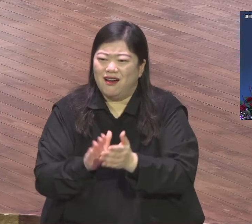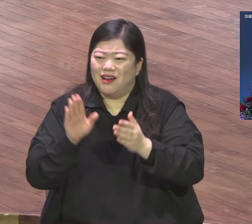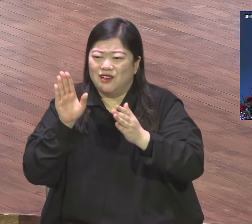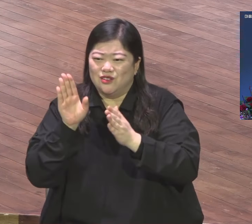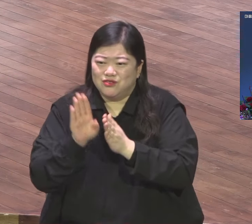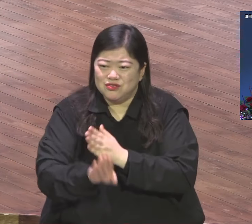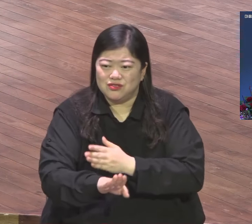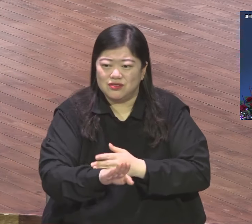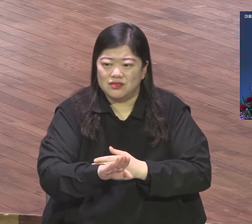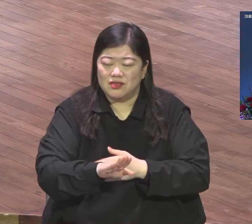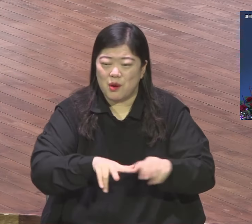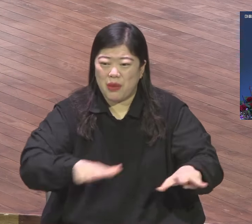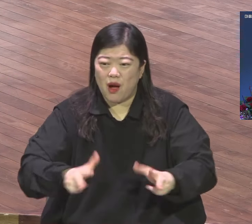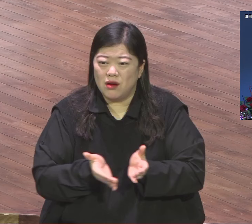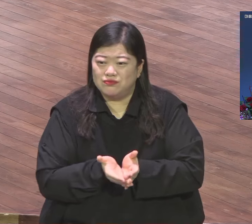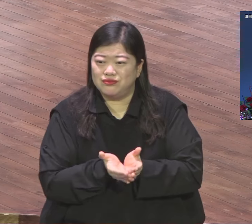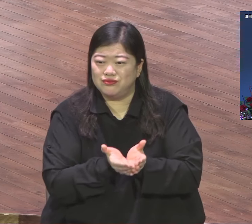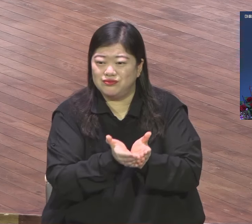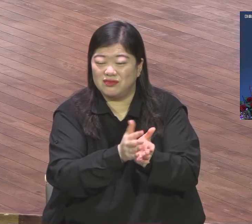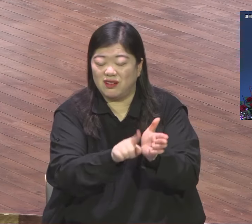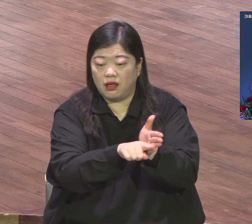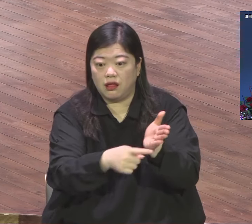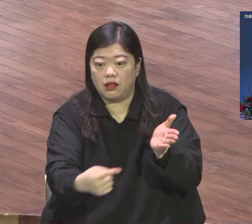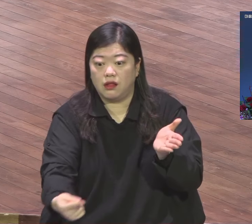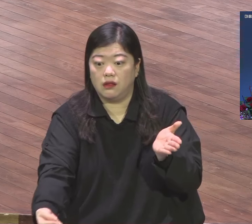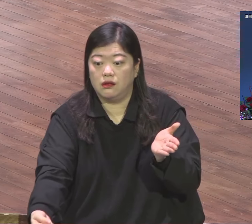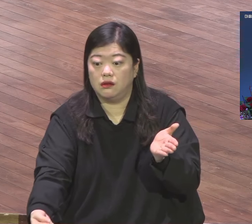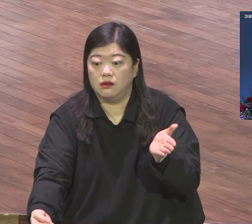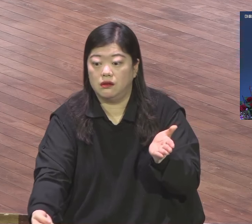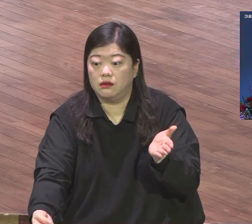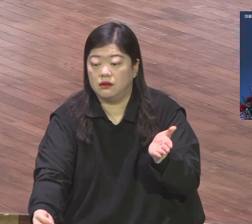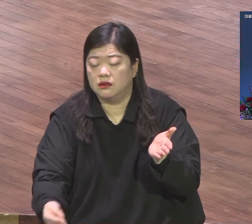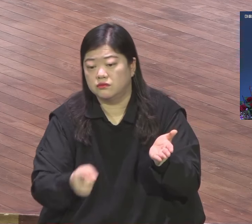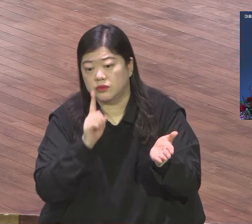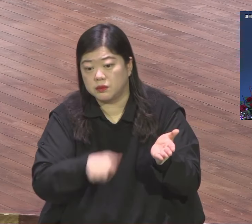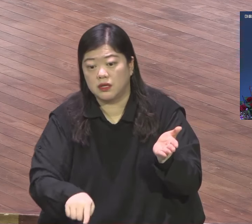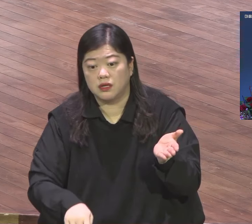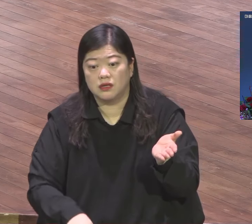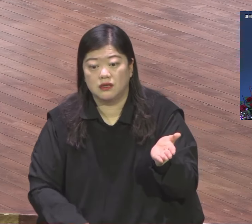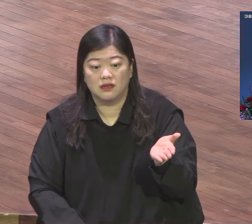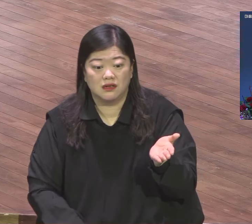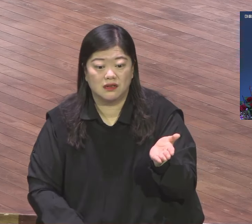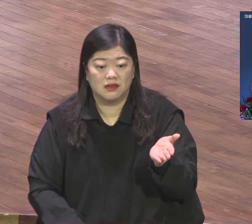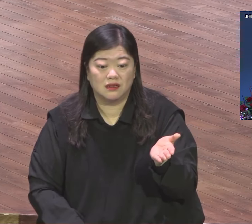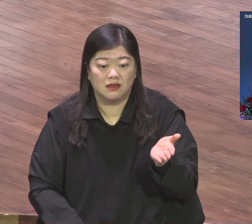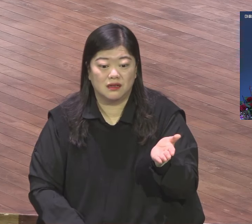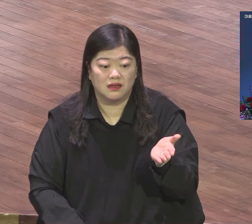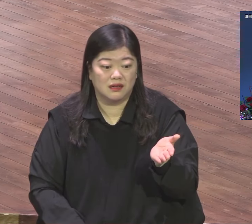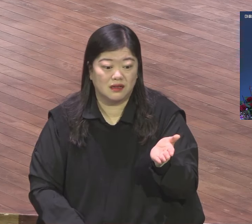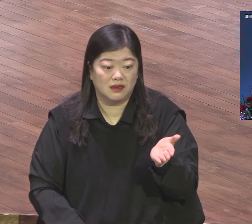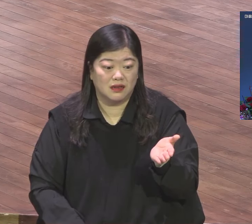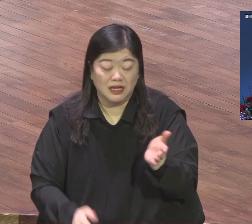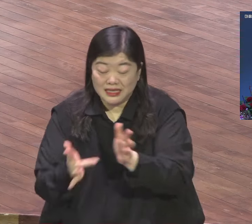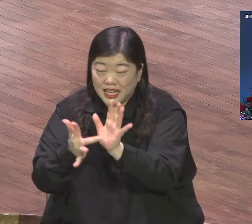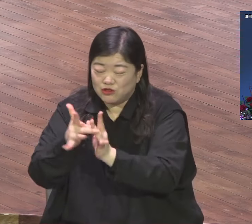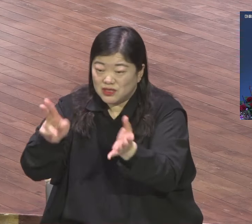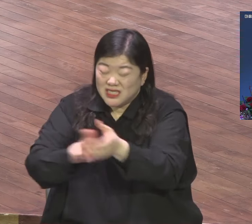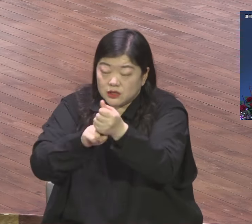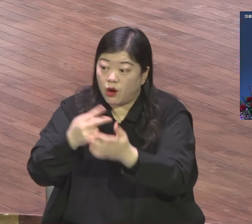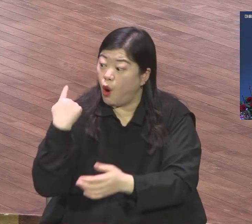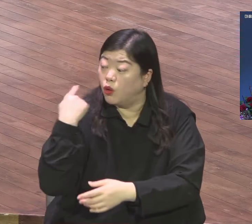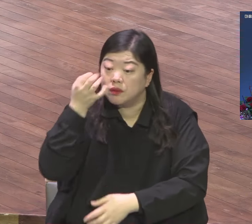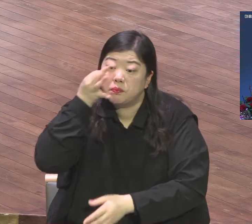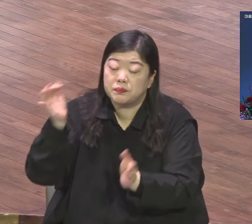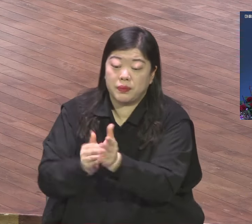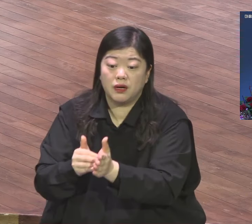현장에서 본 사람들이 하루도 지나지 않았는 그런 시간인데 방금 전에 그 놀라운